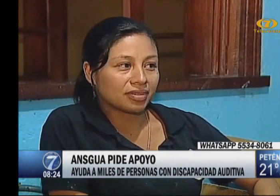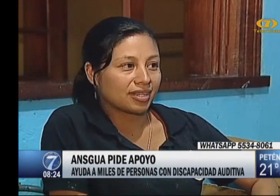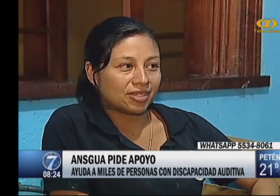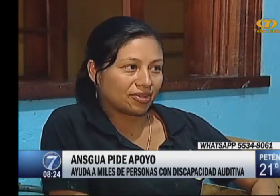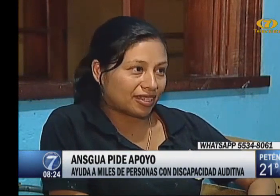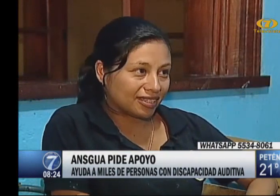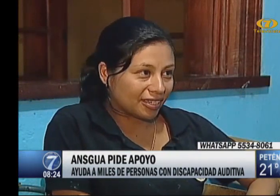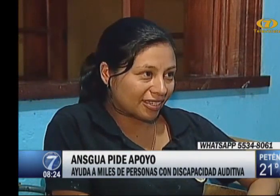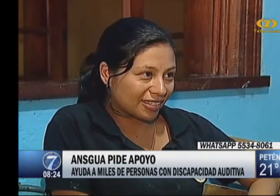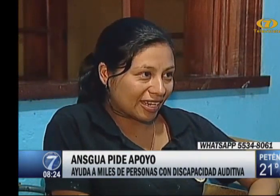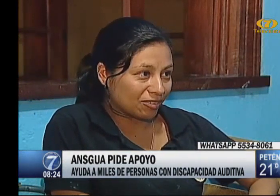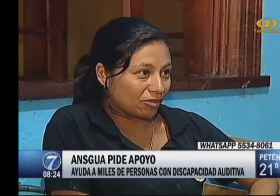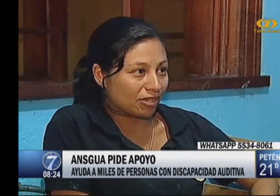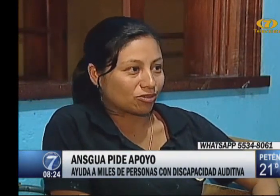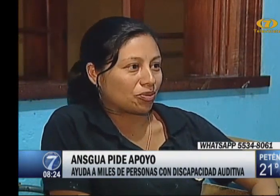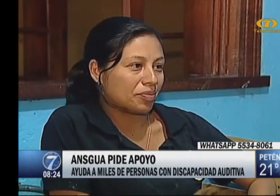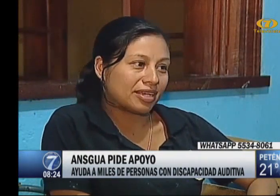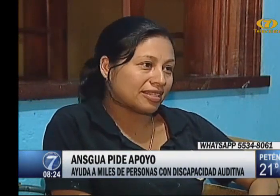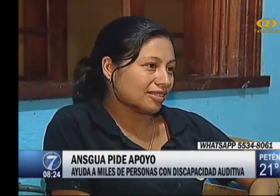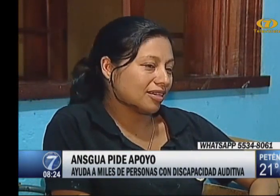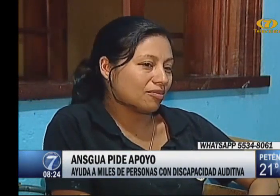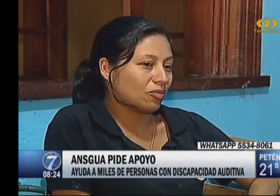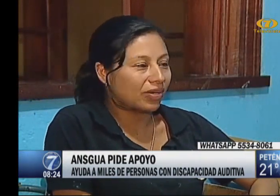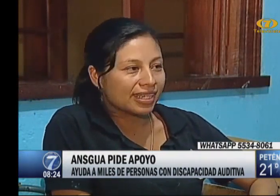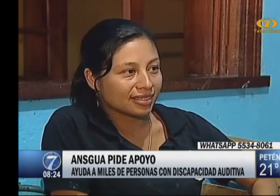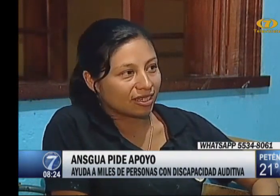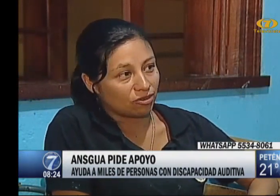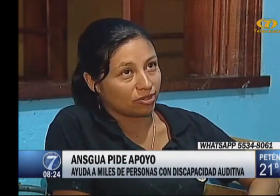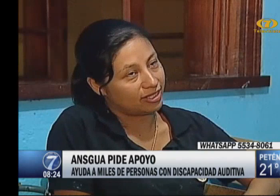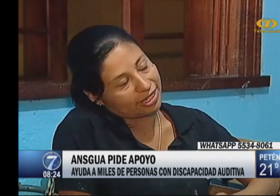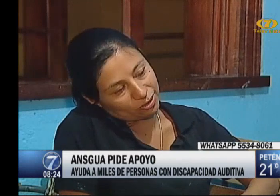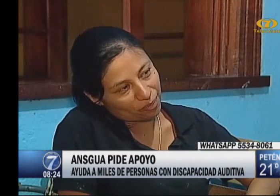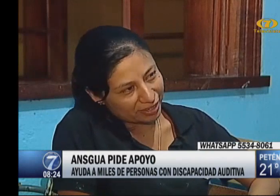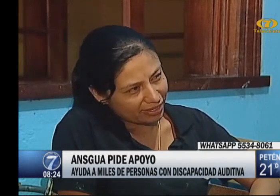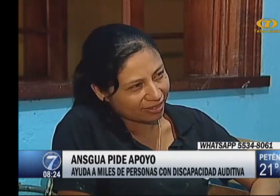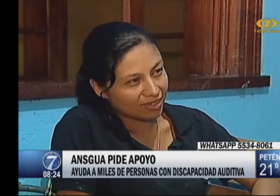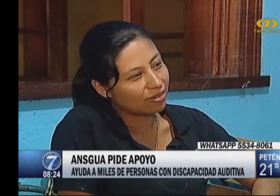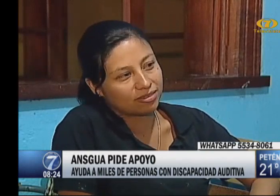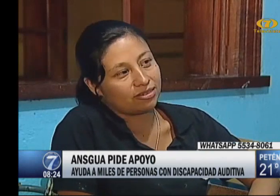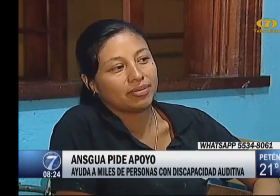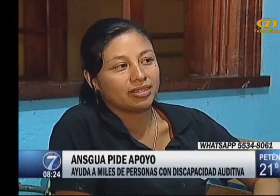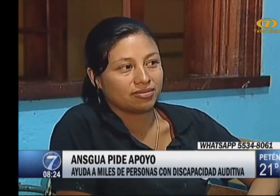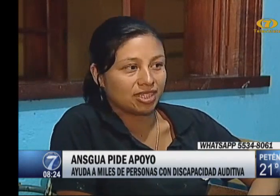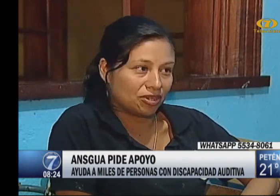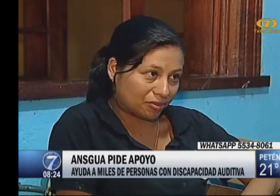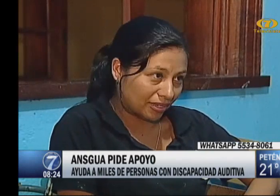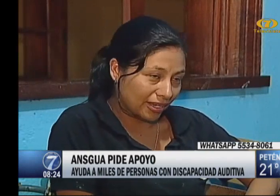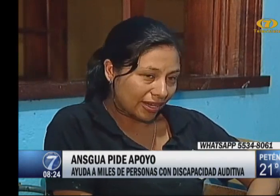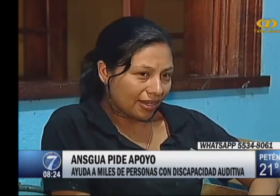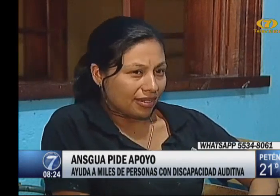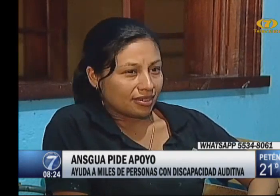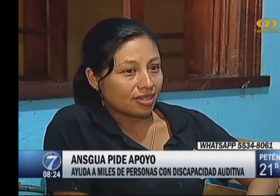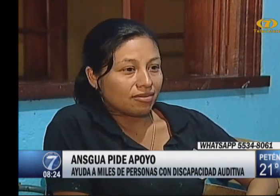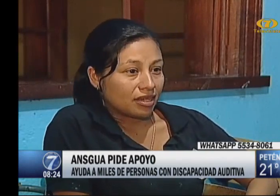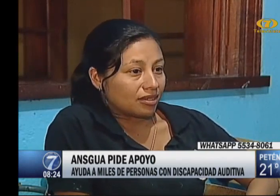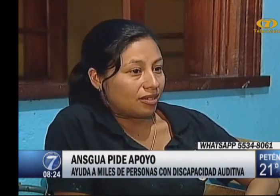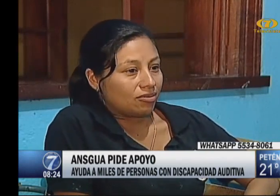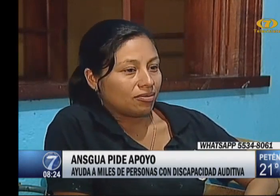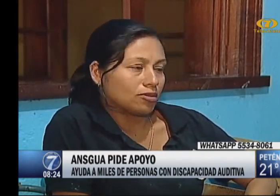ratito que les dé descanso, ellos comienzan, molestan, molestan a su compañero. Es lo normal de un niño, se divierten como